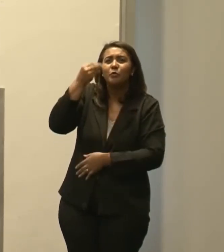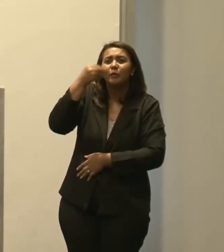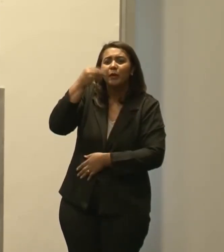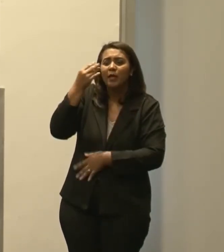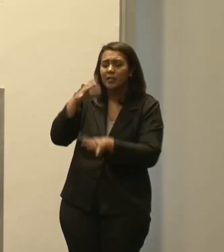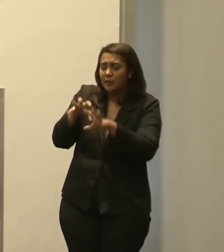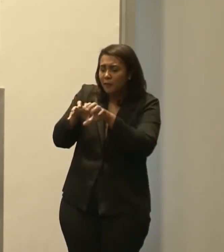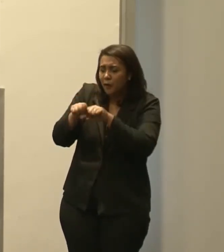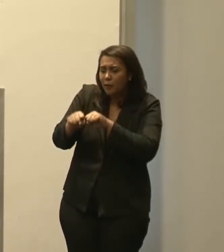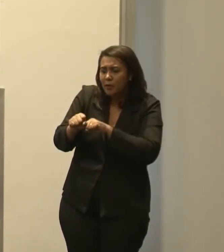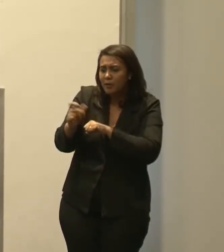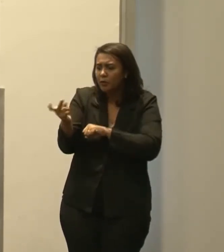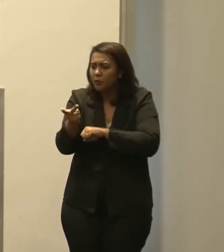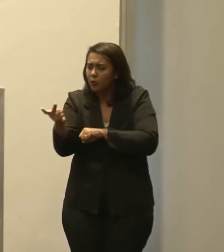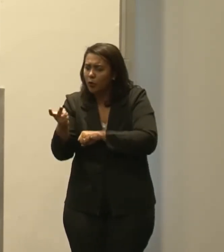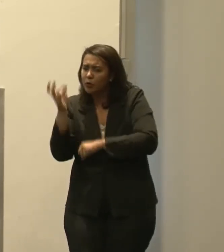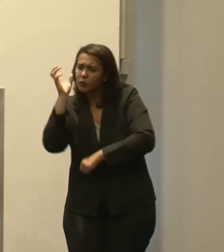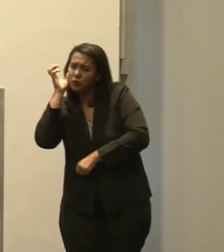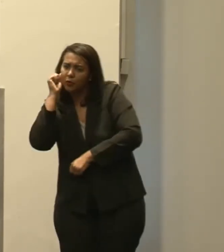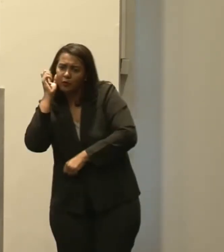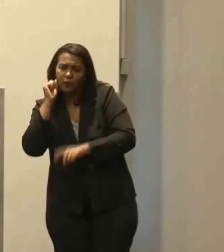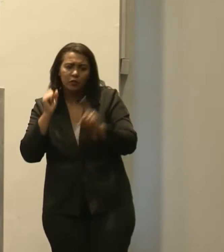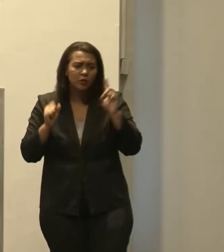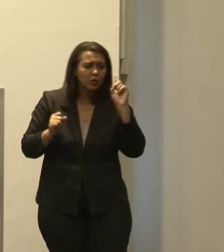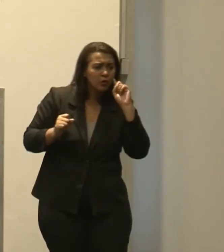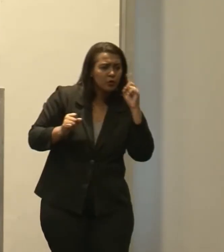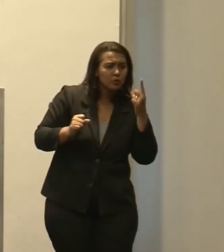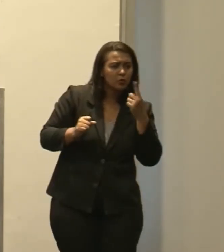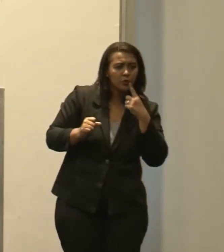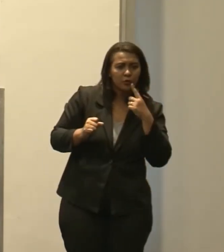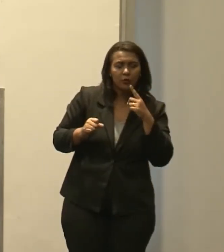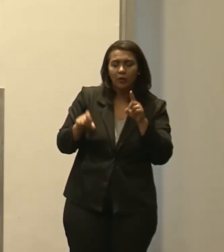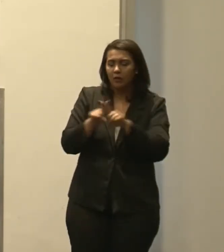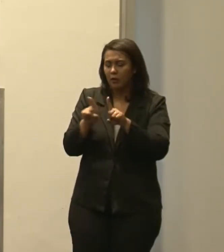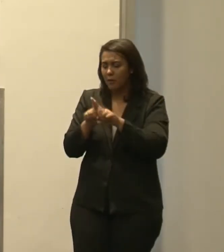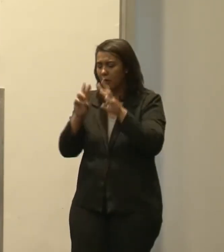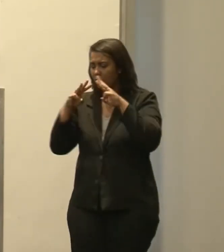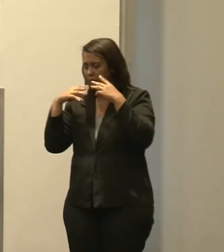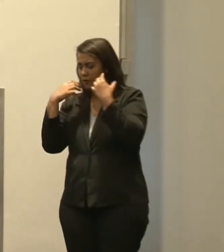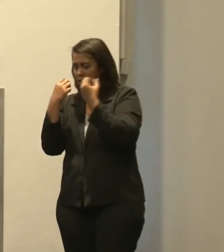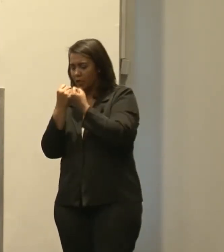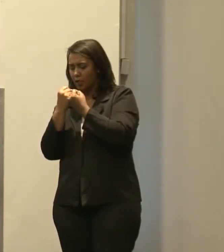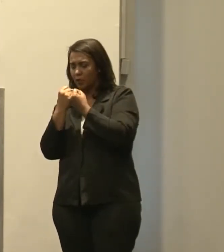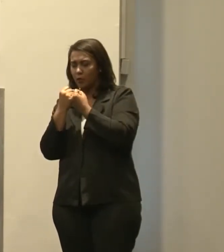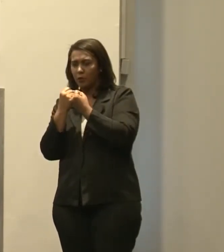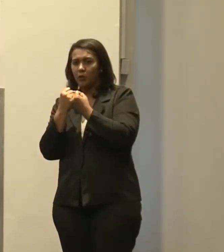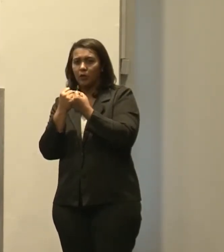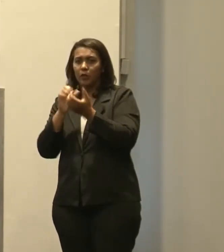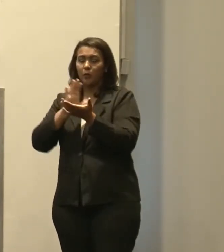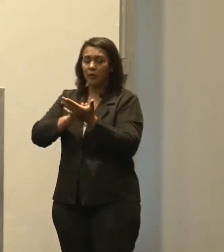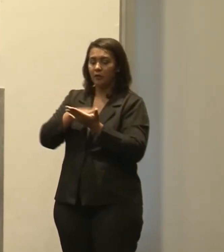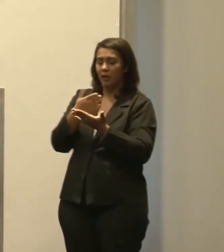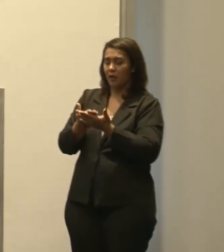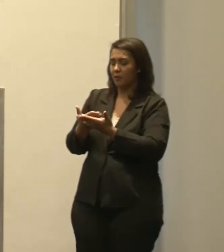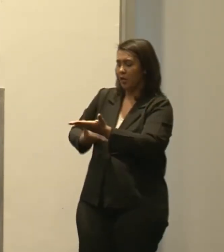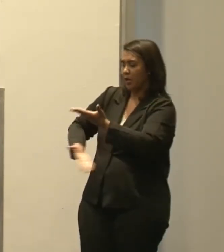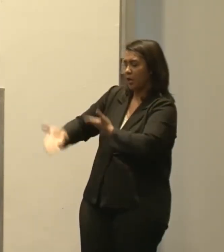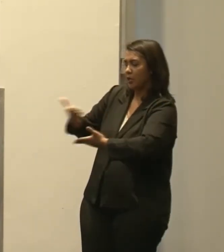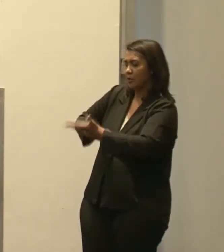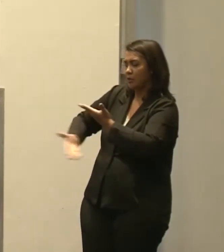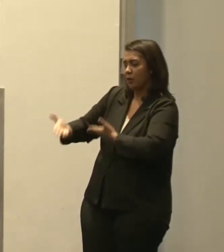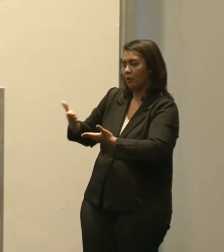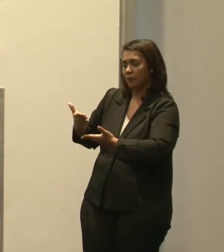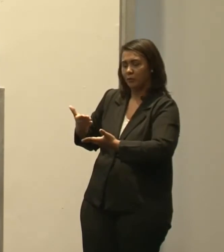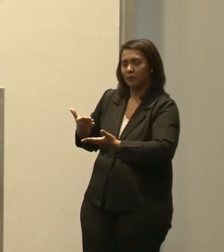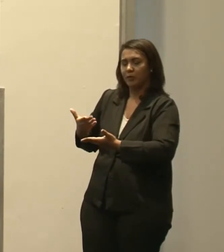formação desses dois sujeitos que participaram, do oficineiro e do intérprete de Libras,